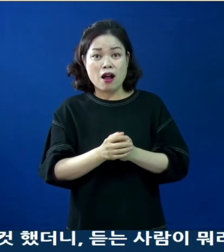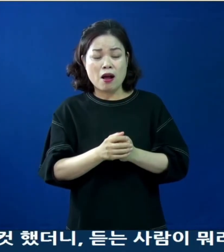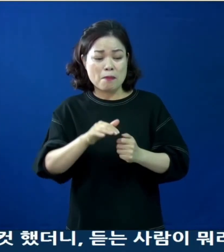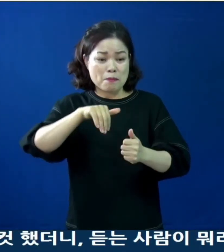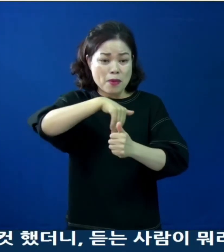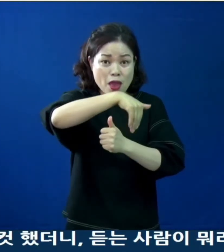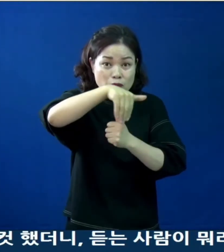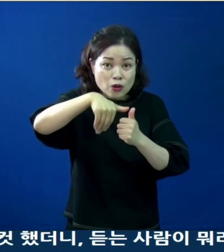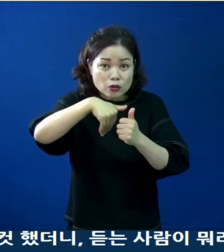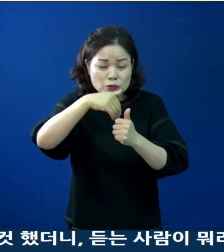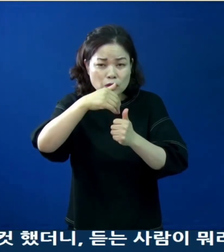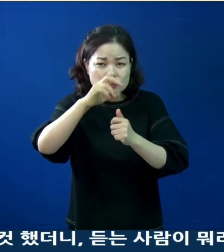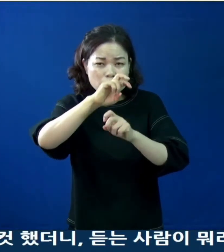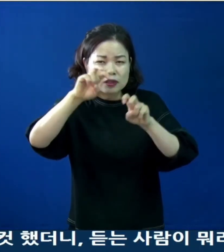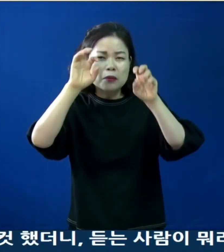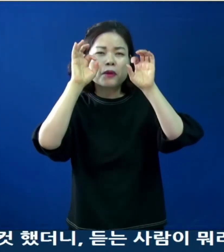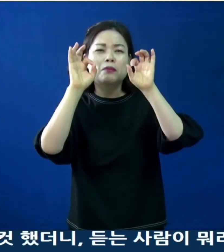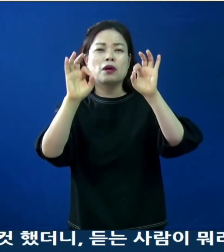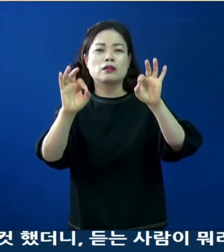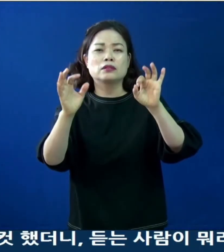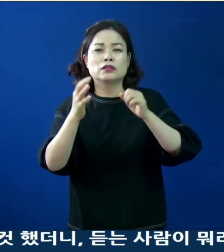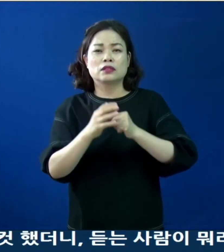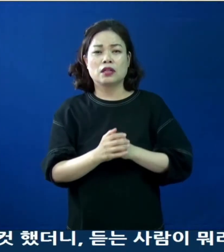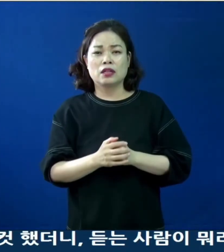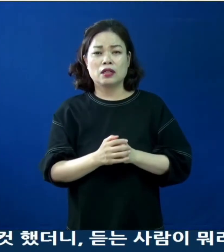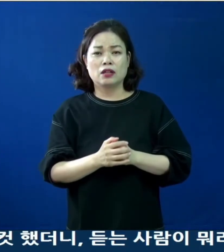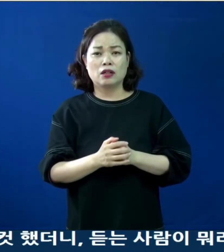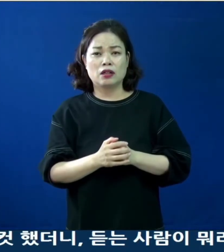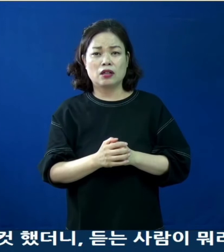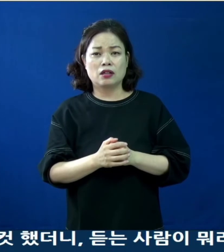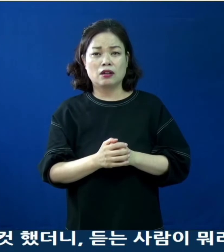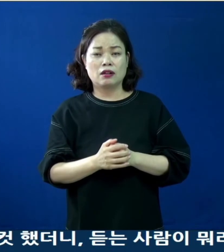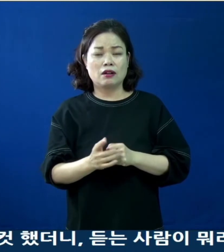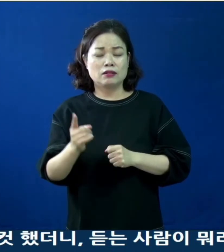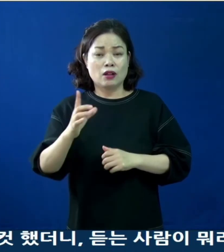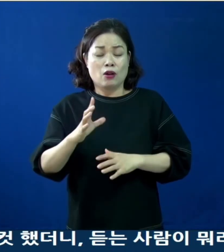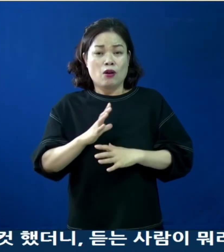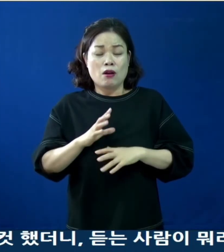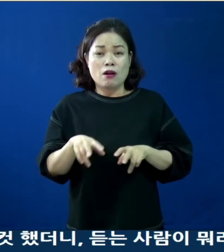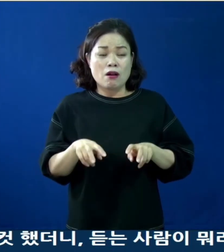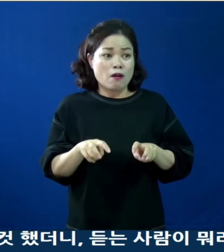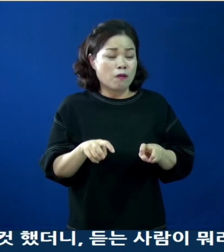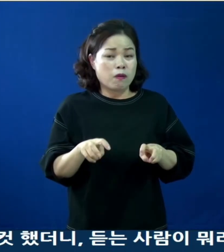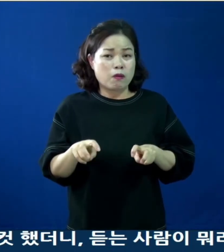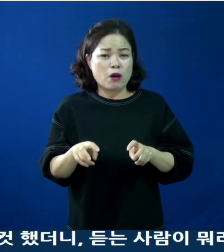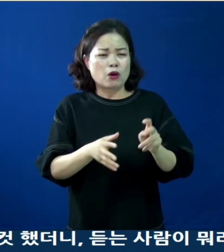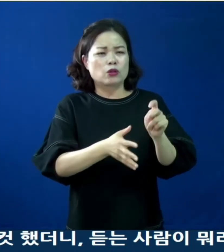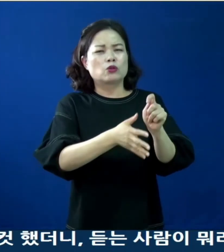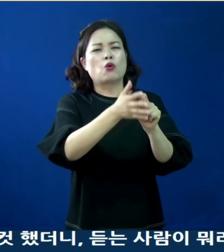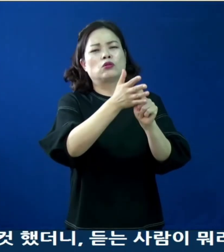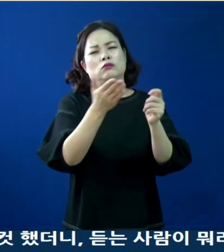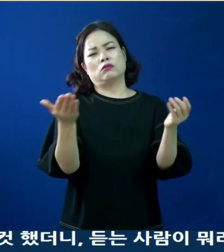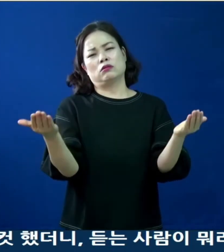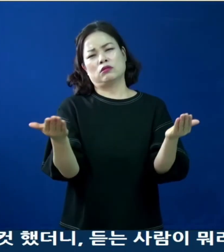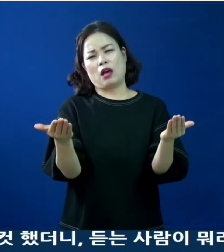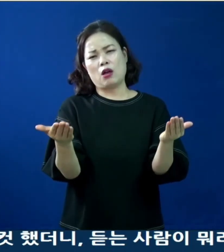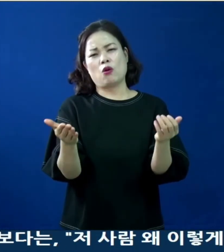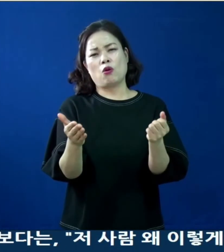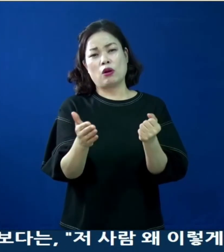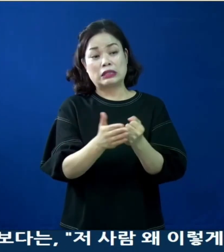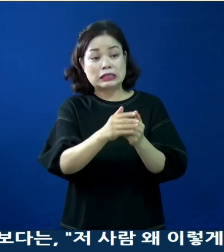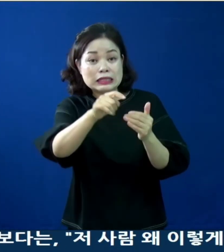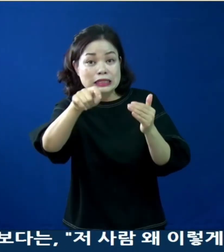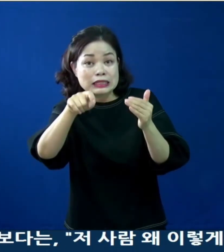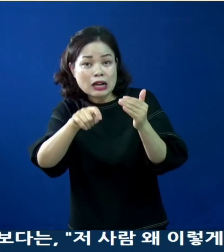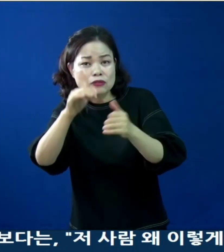배경을 보고 다 이제 살펴봐야 되는데 이 고생하고 두려워 떨면서 바울이 고린도 사역을 했던 거예요. 그래서 그